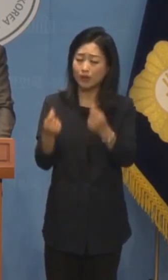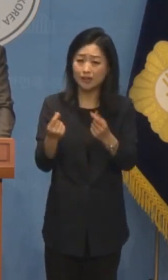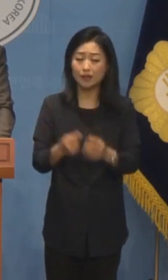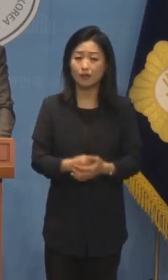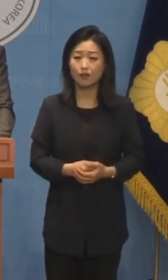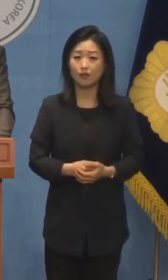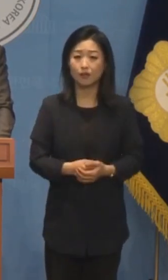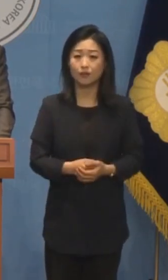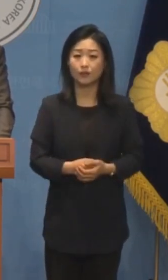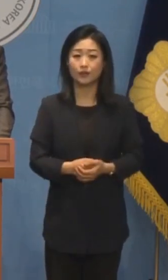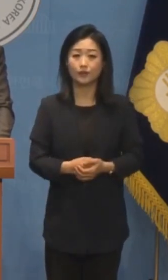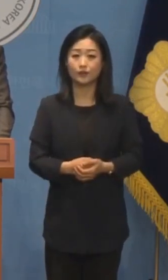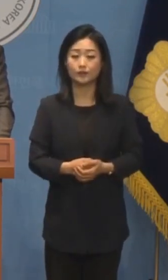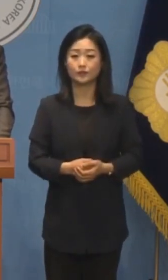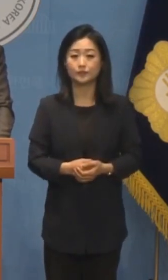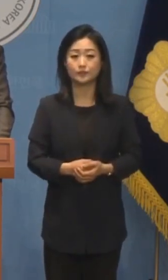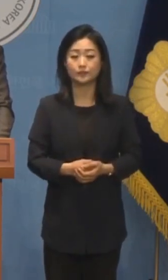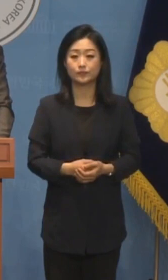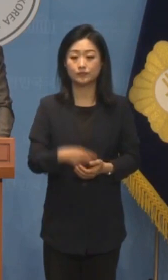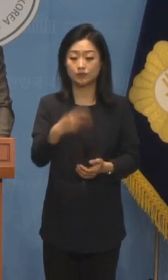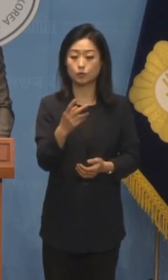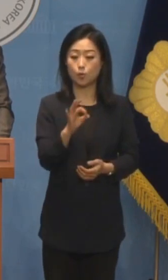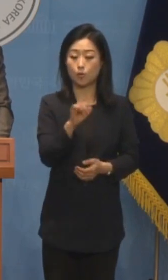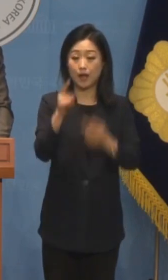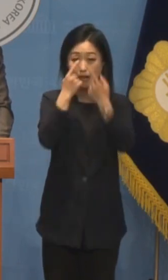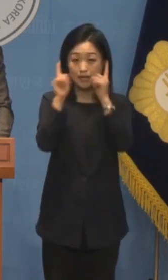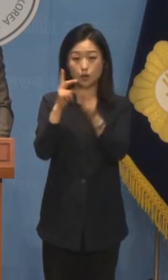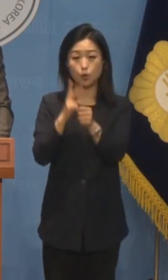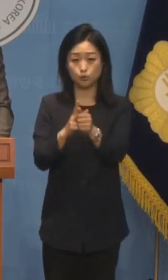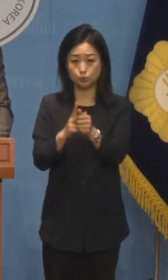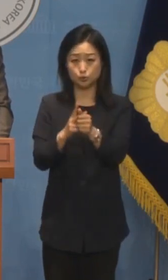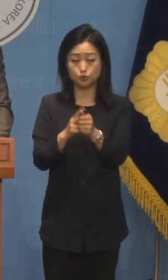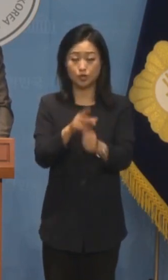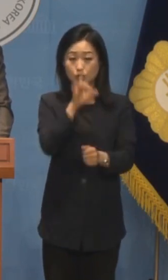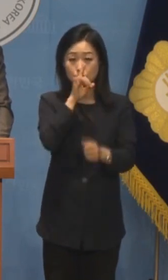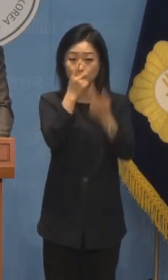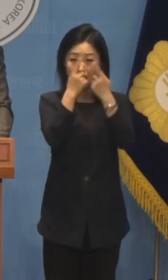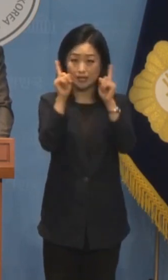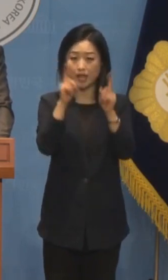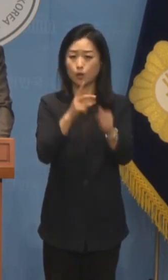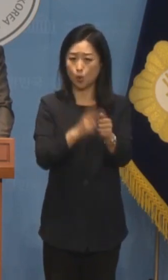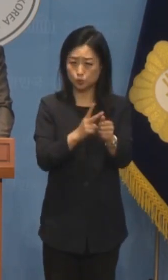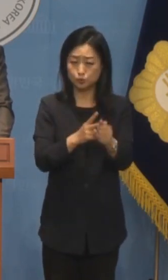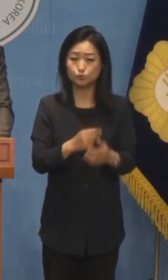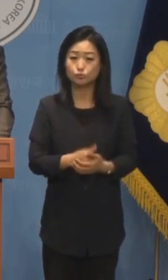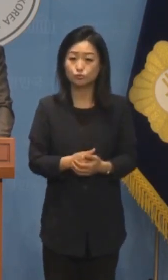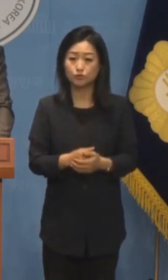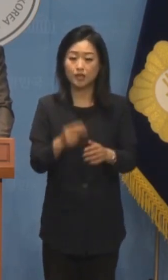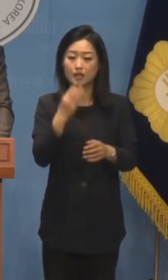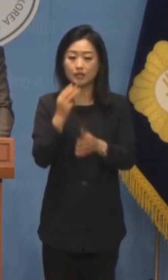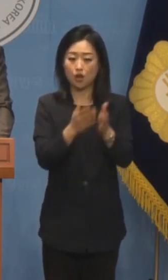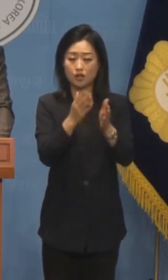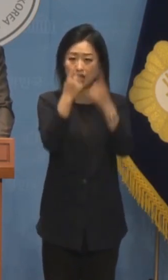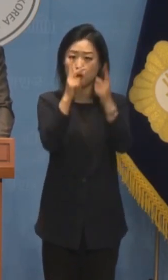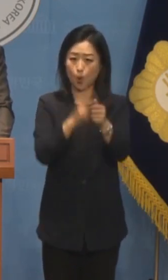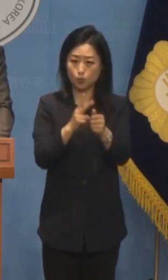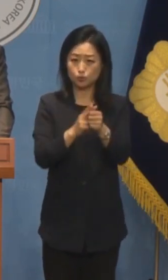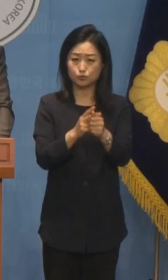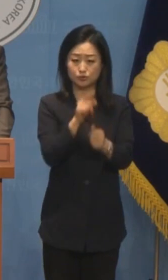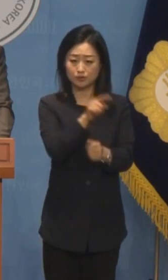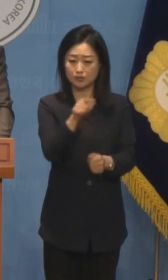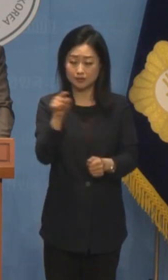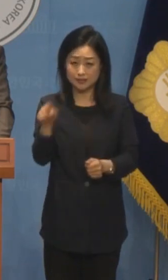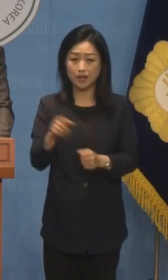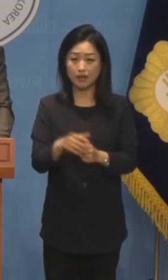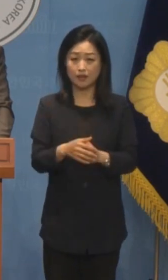것이 없습니까? 동아대 남모 교수, 중앙대 김모 교수, 경기대 주모 교수,